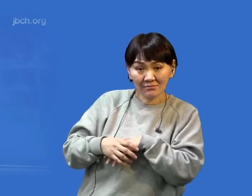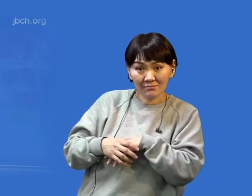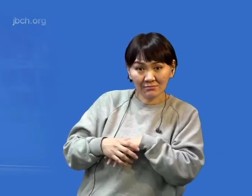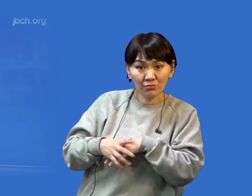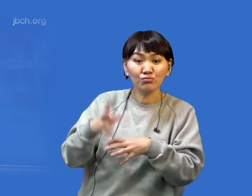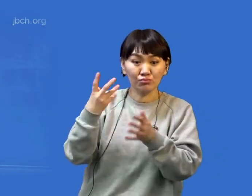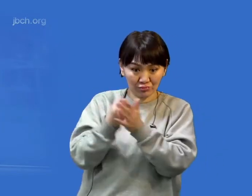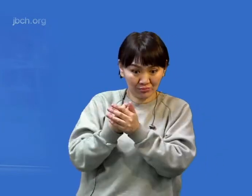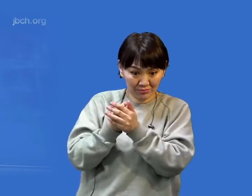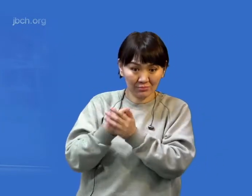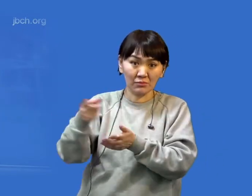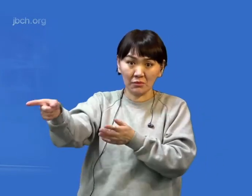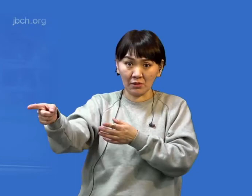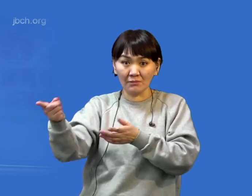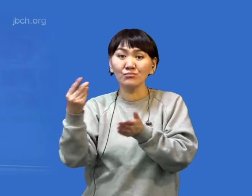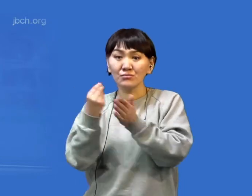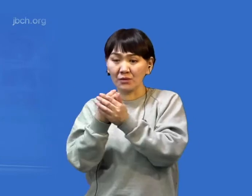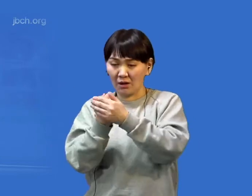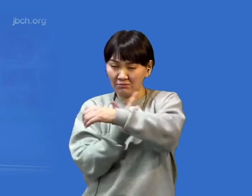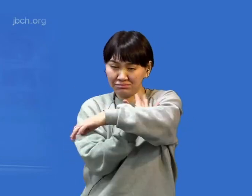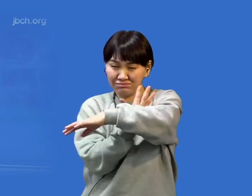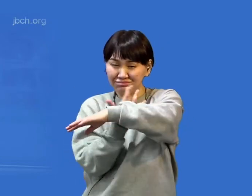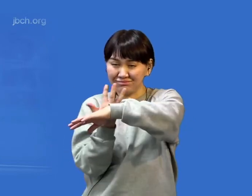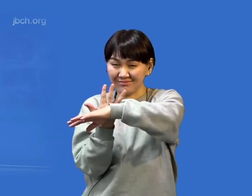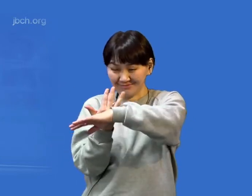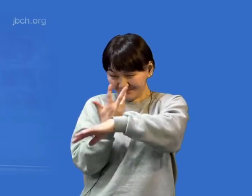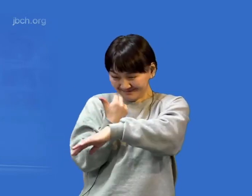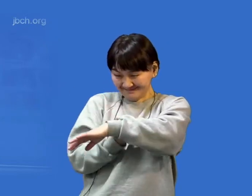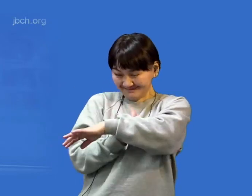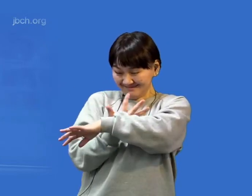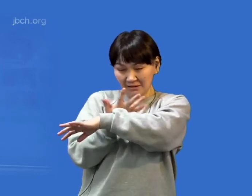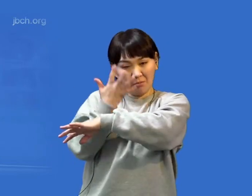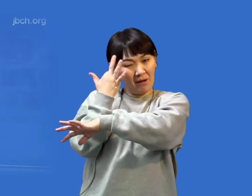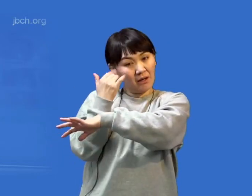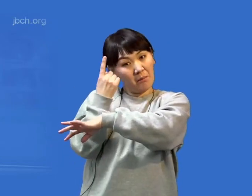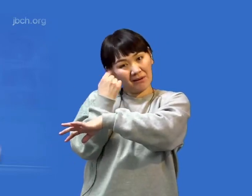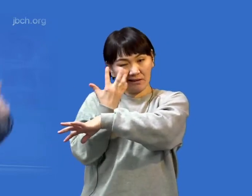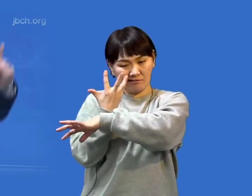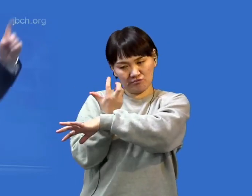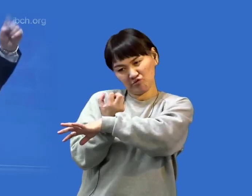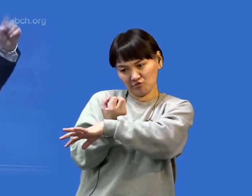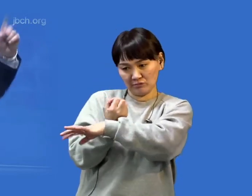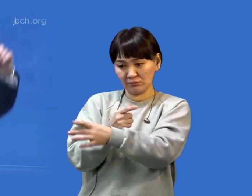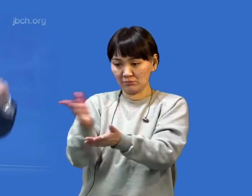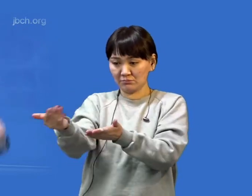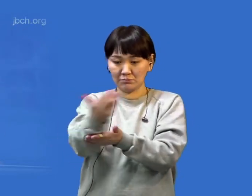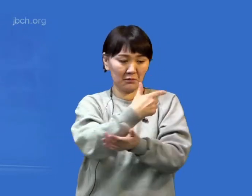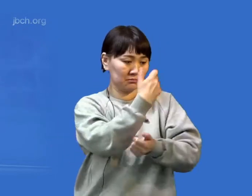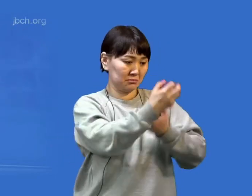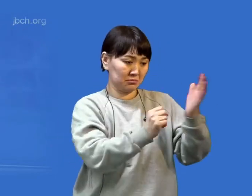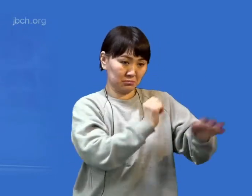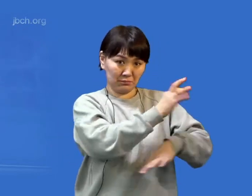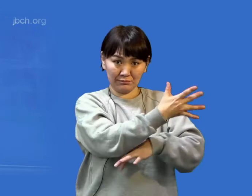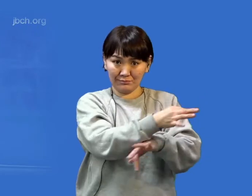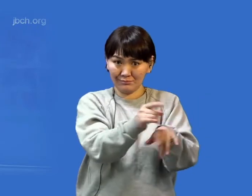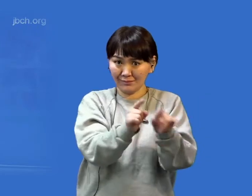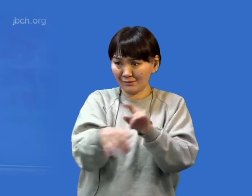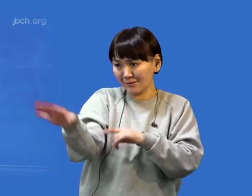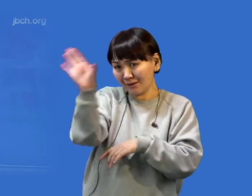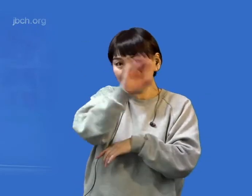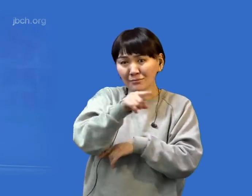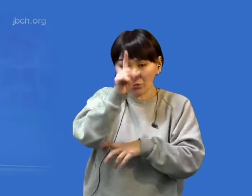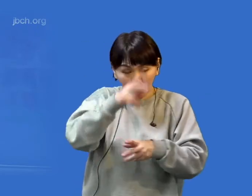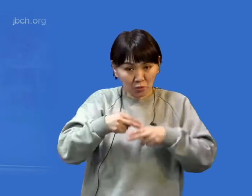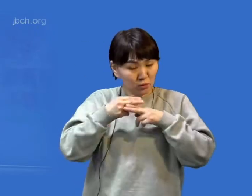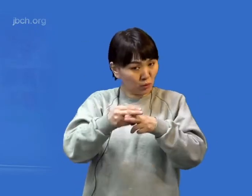Өнөөдөр байгаад маргааш цухан таягдах хээрийн өмсгийг бурхан инхүү гойдог юм бол тэгэх тусмаа та нарыг илүү гойхгүй гэж үү. Тэнгэрийн шуудыг хараач. Та нар